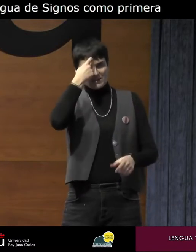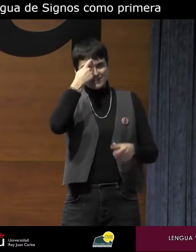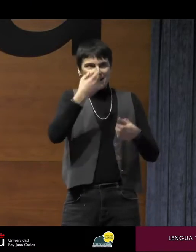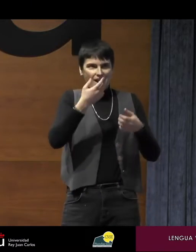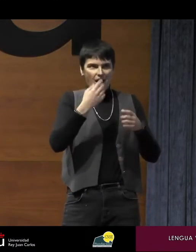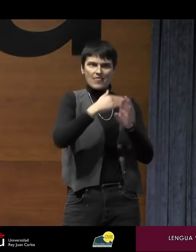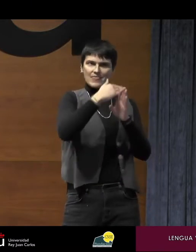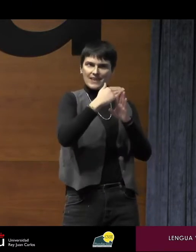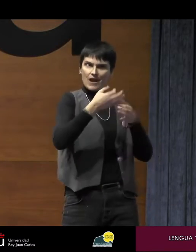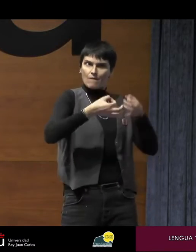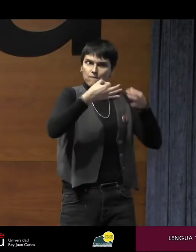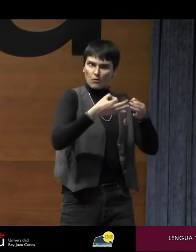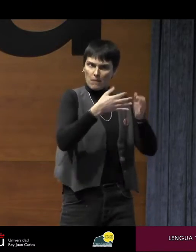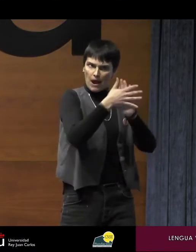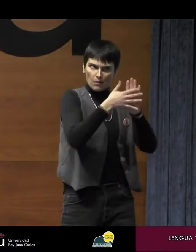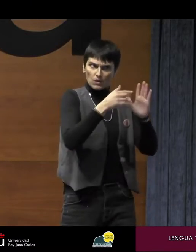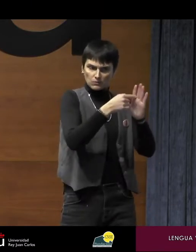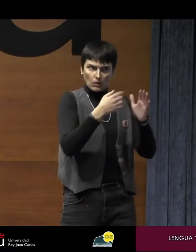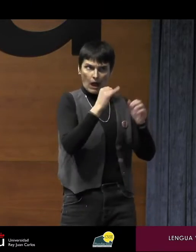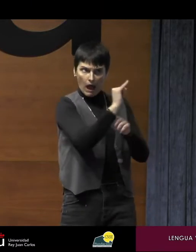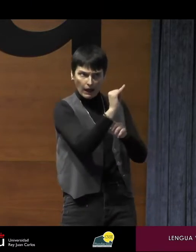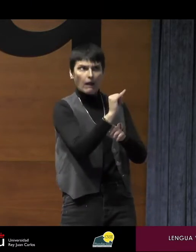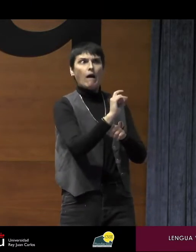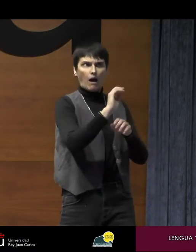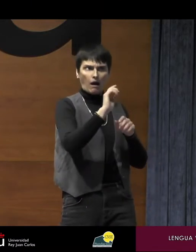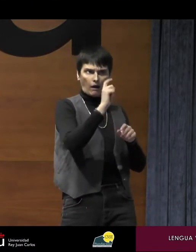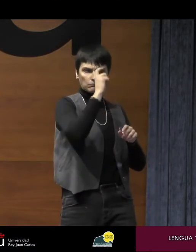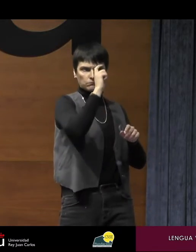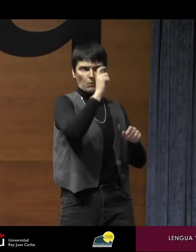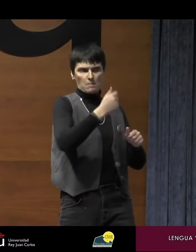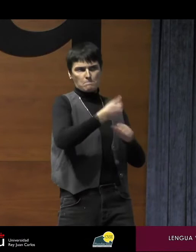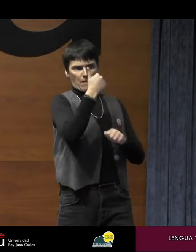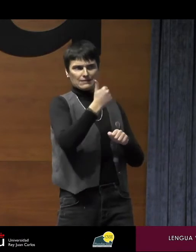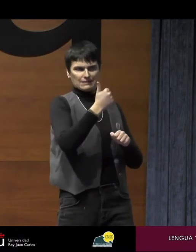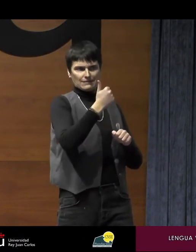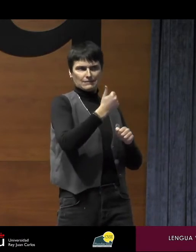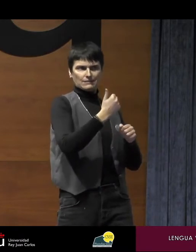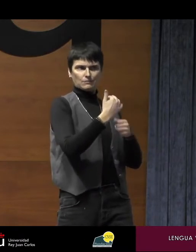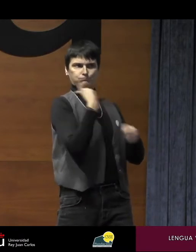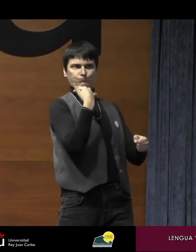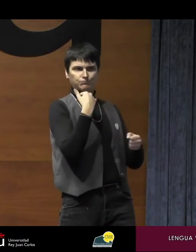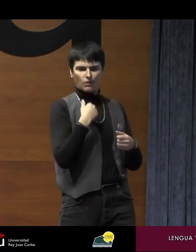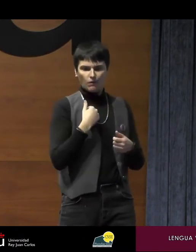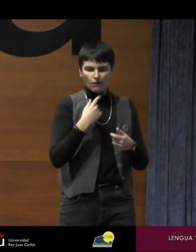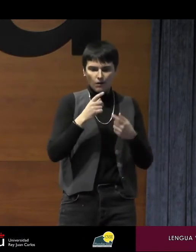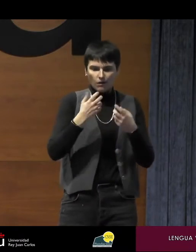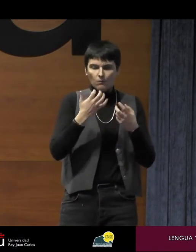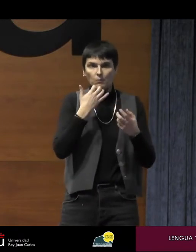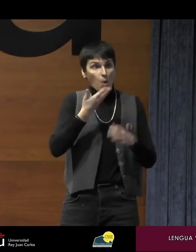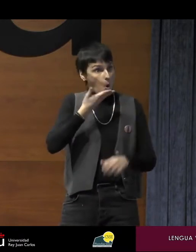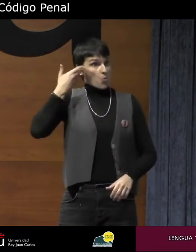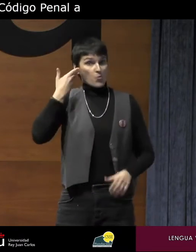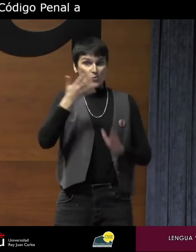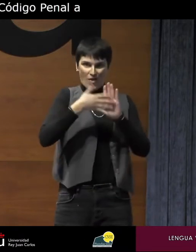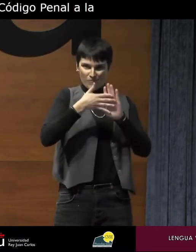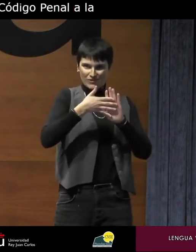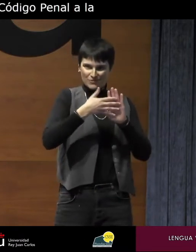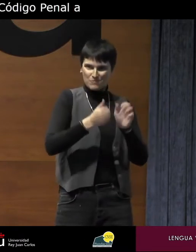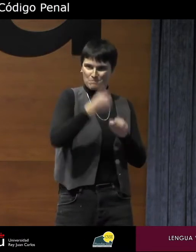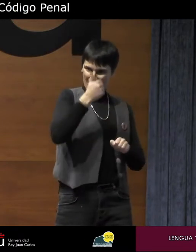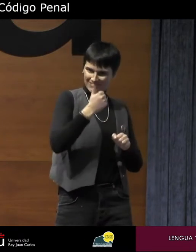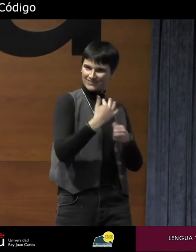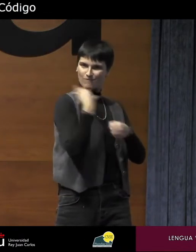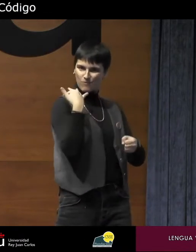En cuanto a qué influía más en los conceptos a la hora de relacionarnos con la lengua de